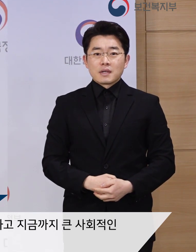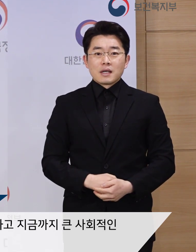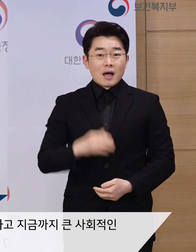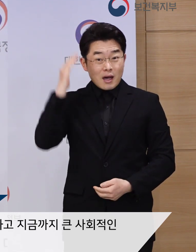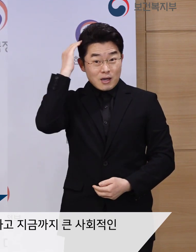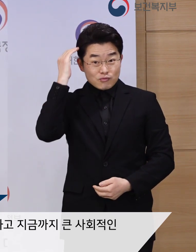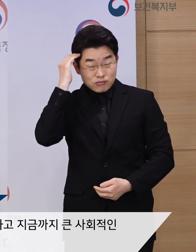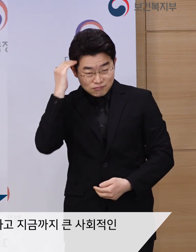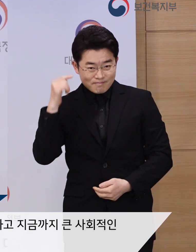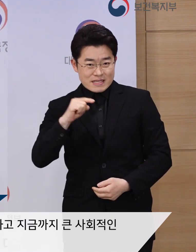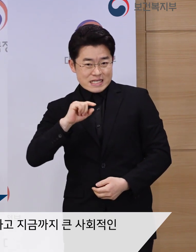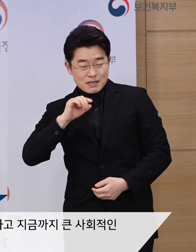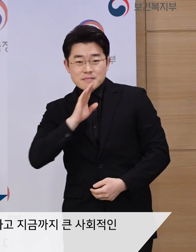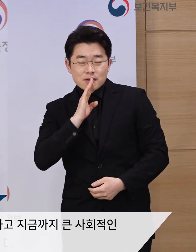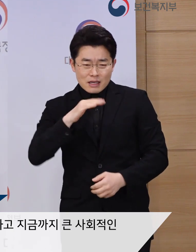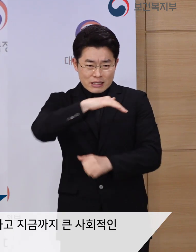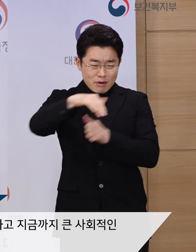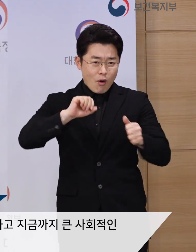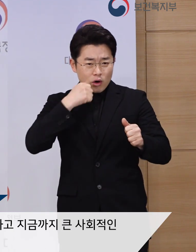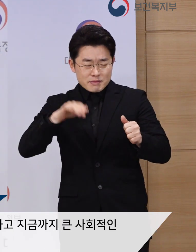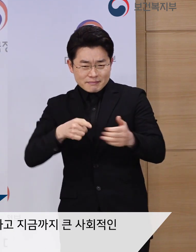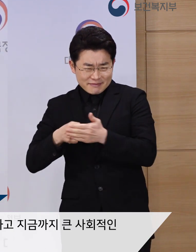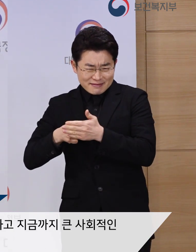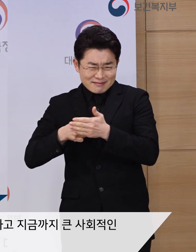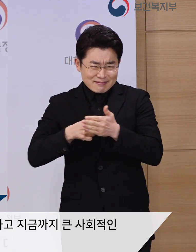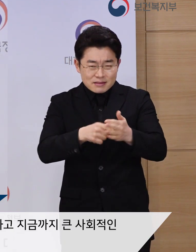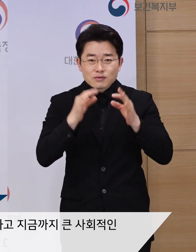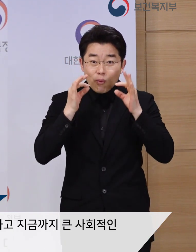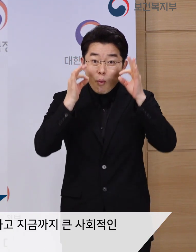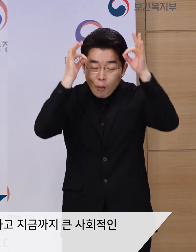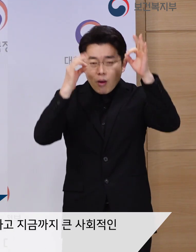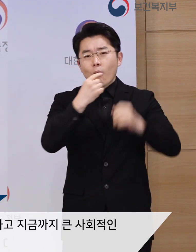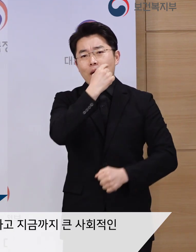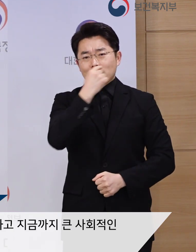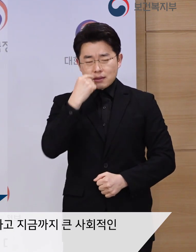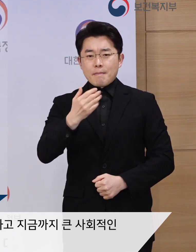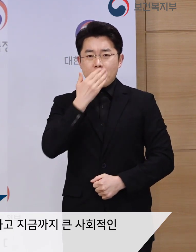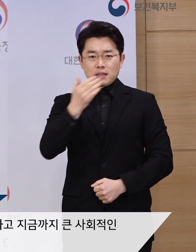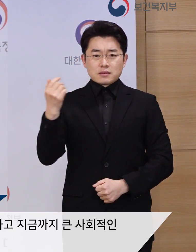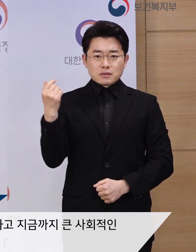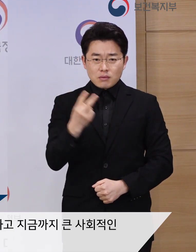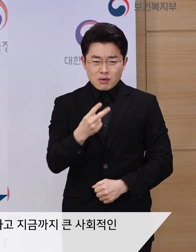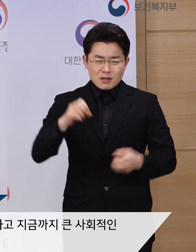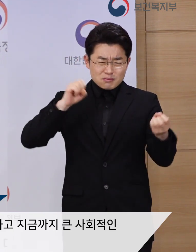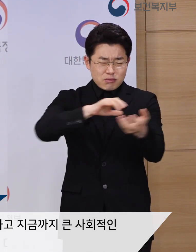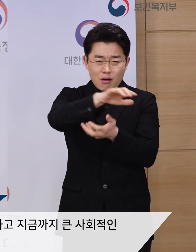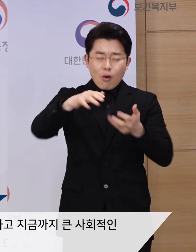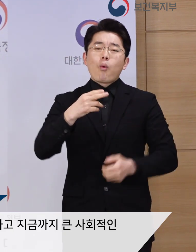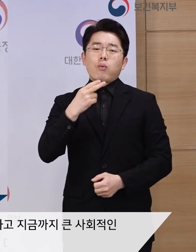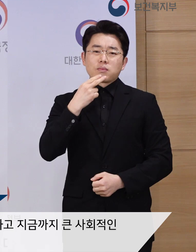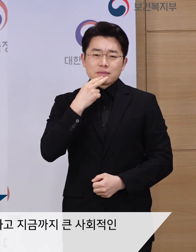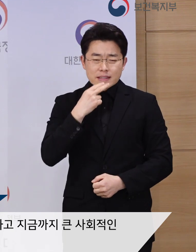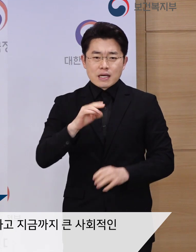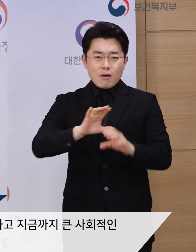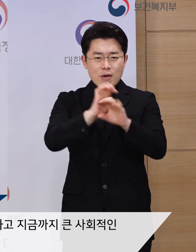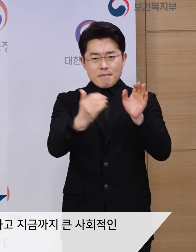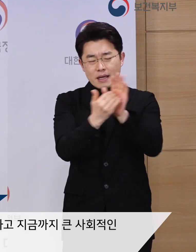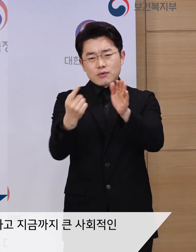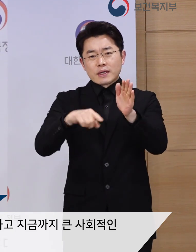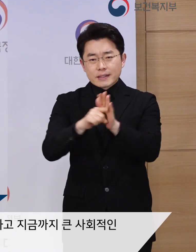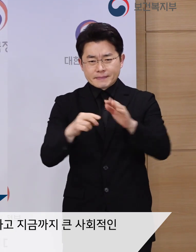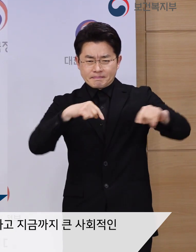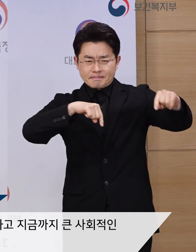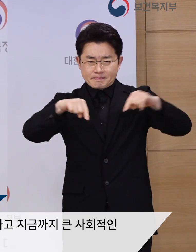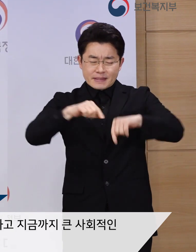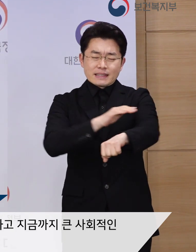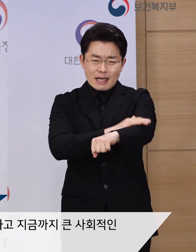우리 대한민국이 가진 힘과 저력을 새롭게 확인하고 지금까지 큰 사회적인 혼란 없이 코로나19를